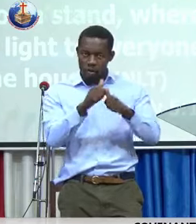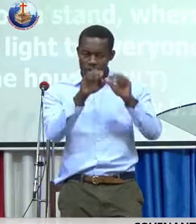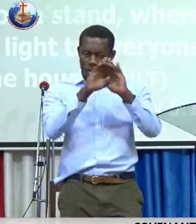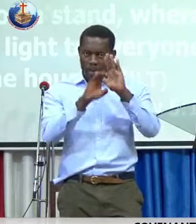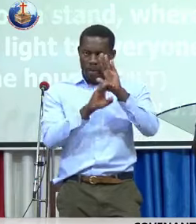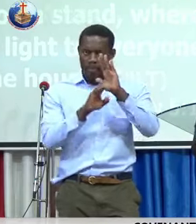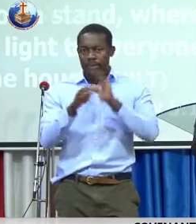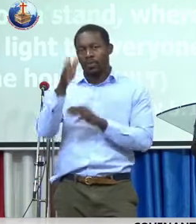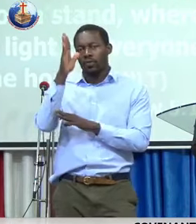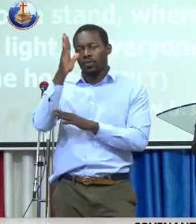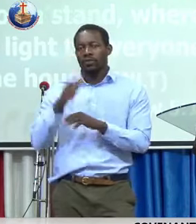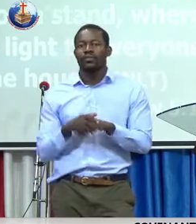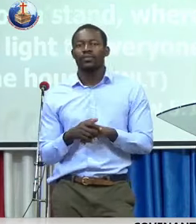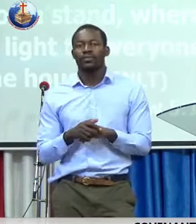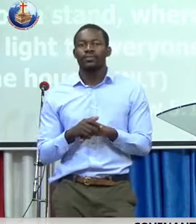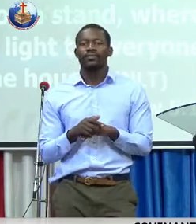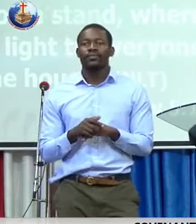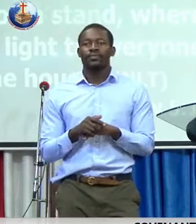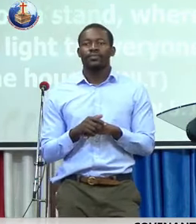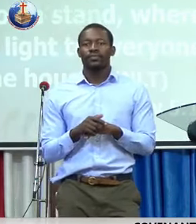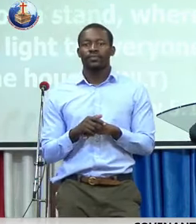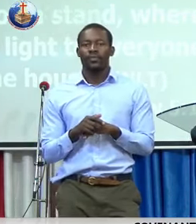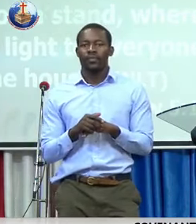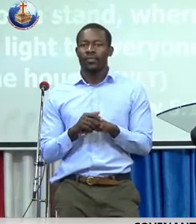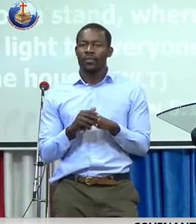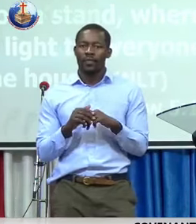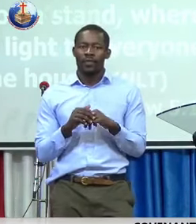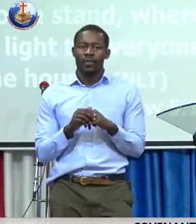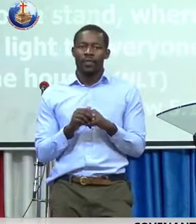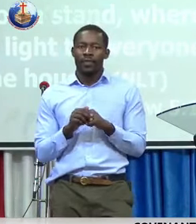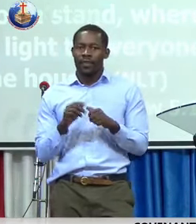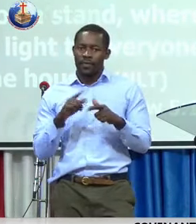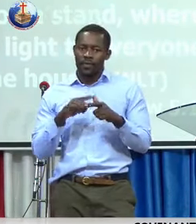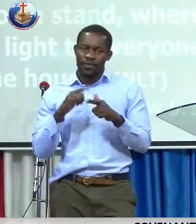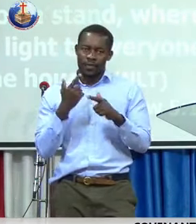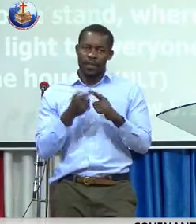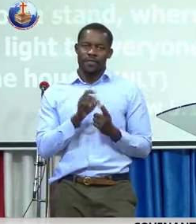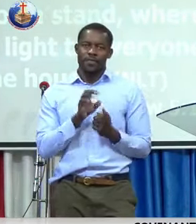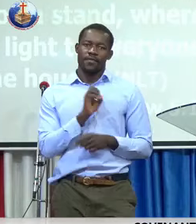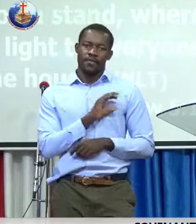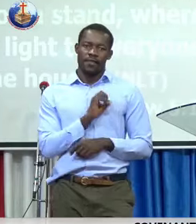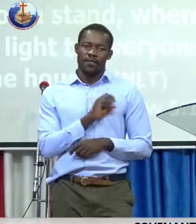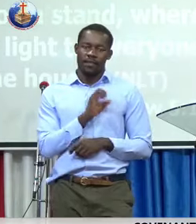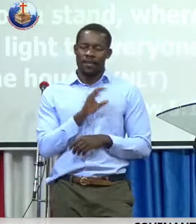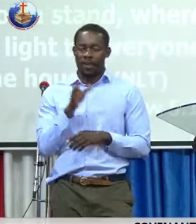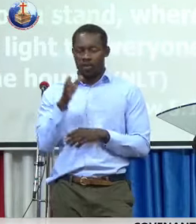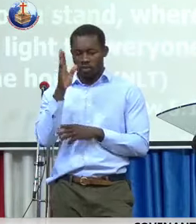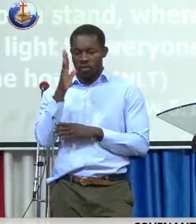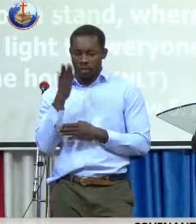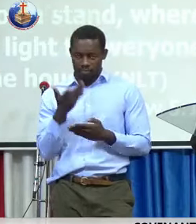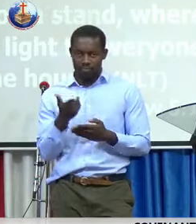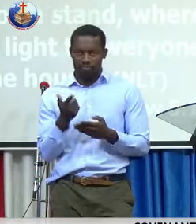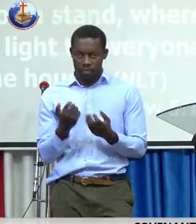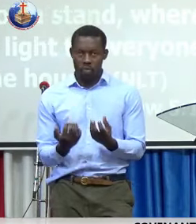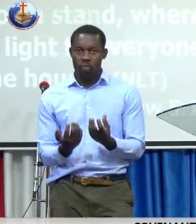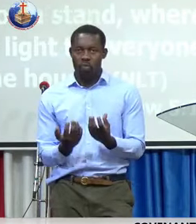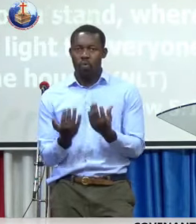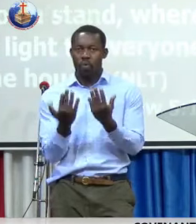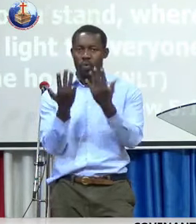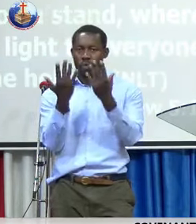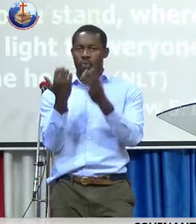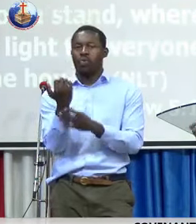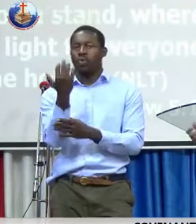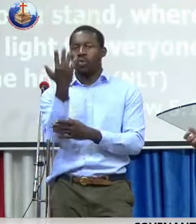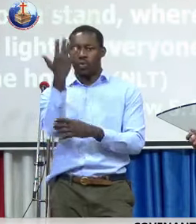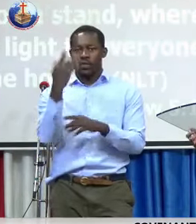Na kuwafundisha kulingana na sheria za Bwana Mungu. So that we can birth the fear of God in them. Ili tuzalishe kicho cha Mungu ndani mwao. We can get this